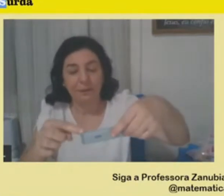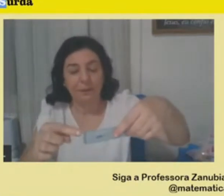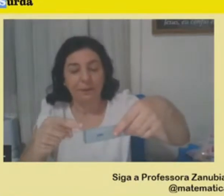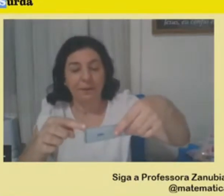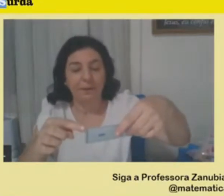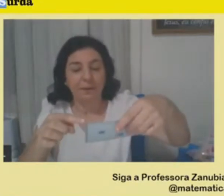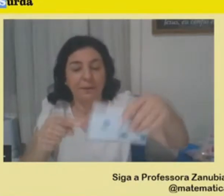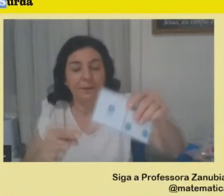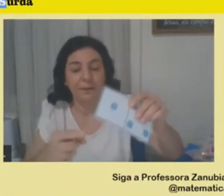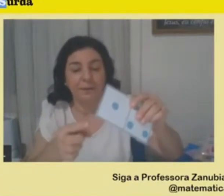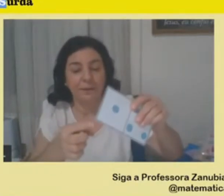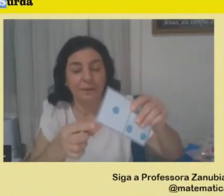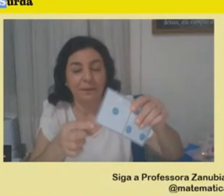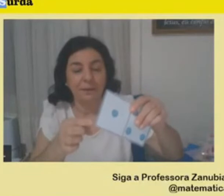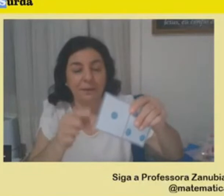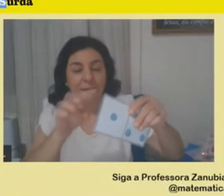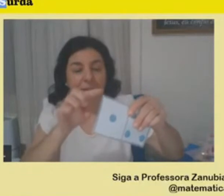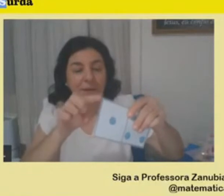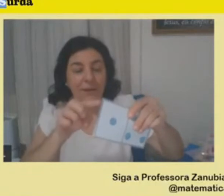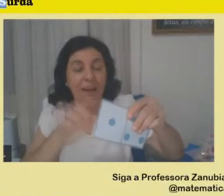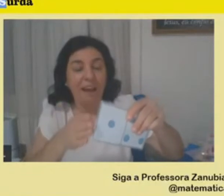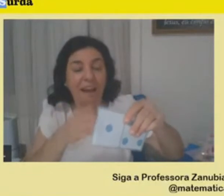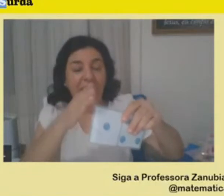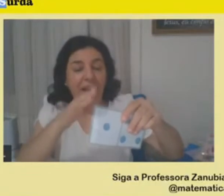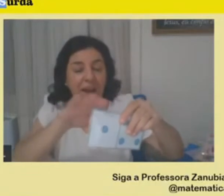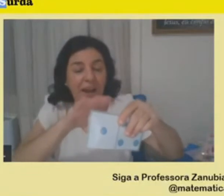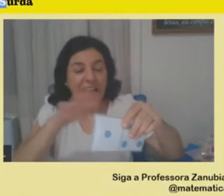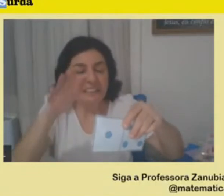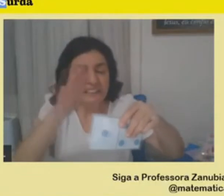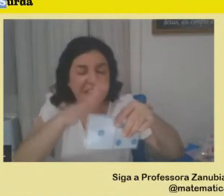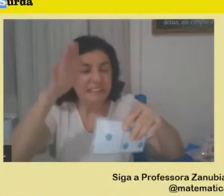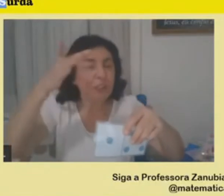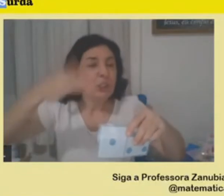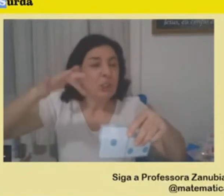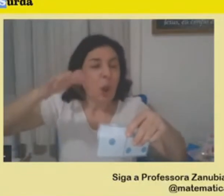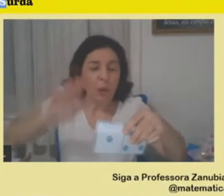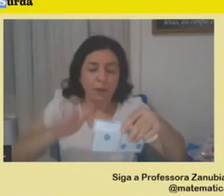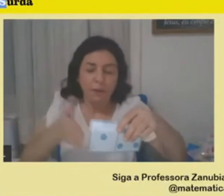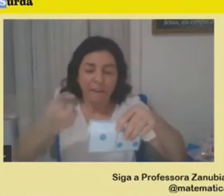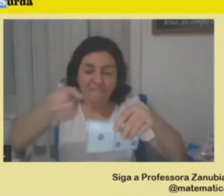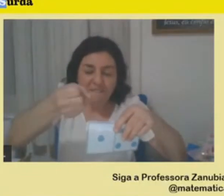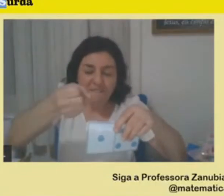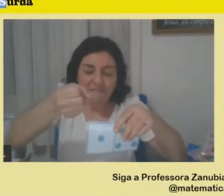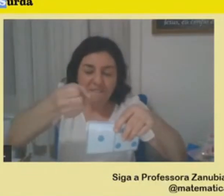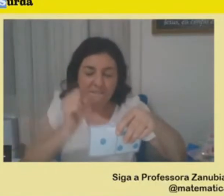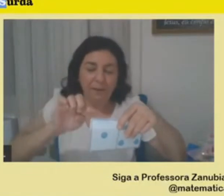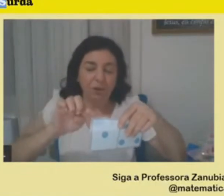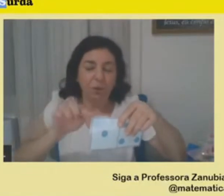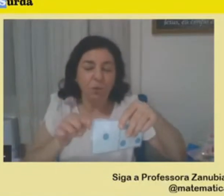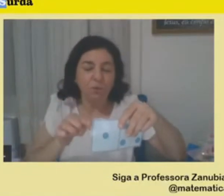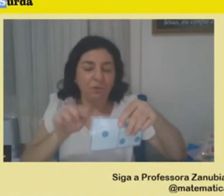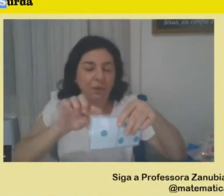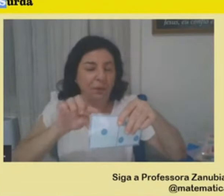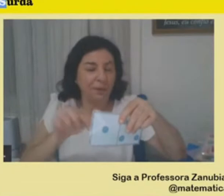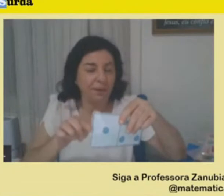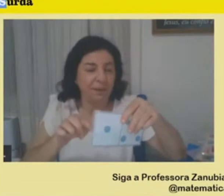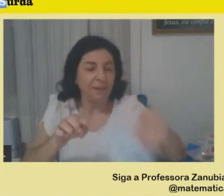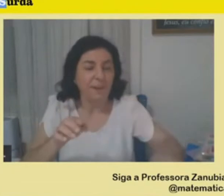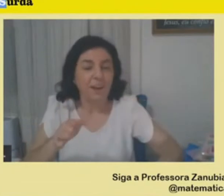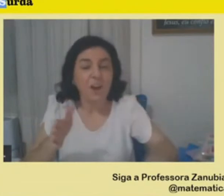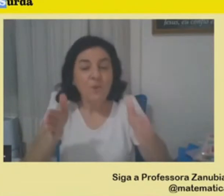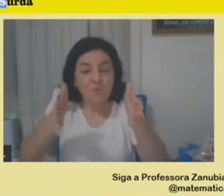duro, grampear, colar. Olha só, passar esse contact aqui, né, que é um papel mais